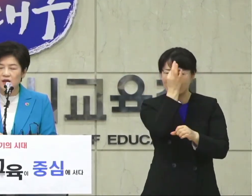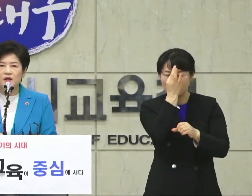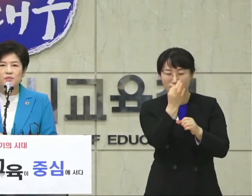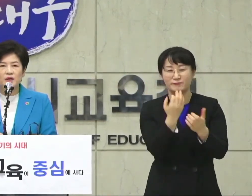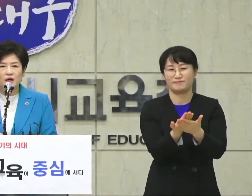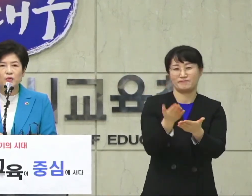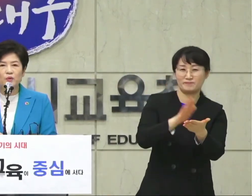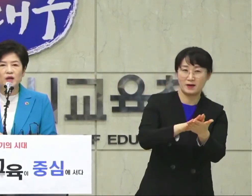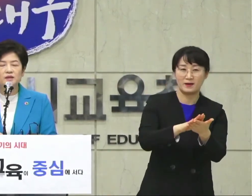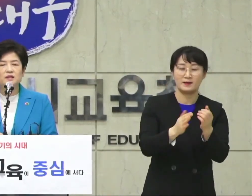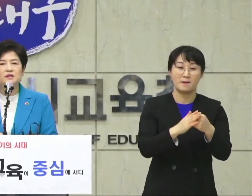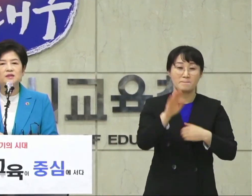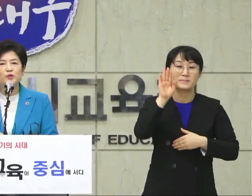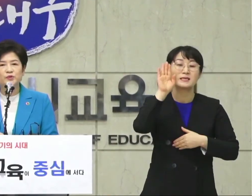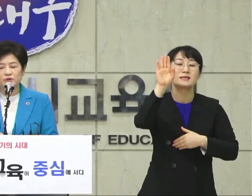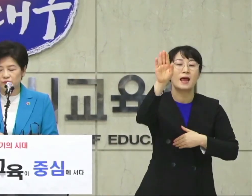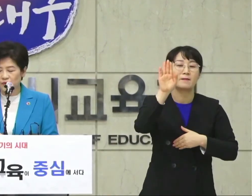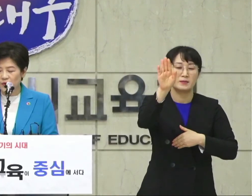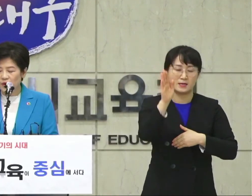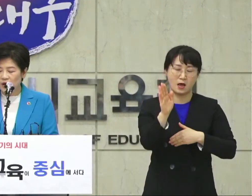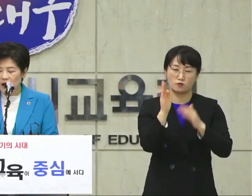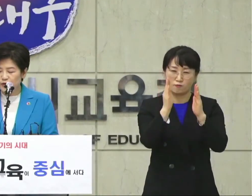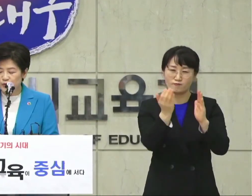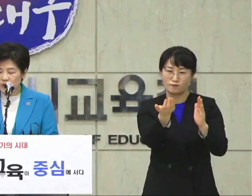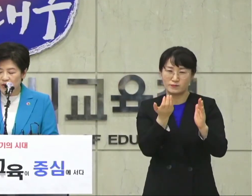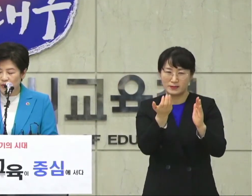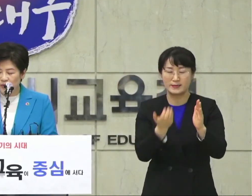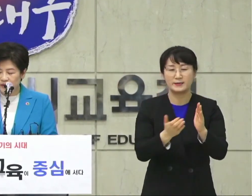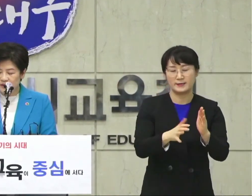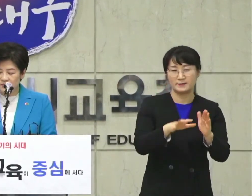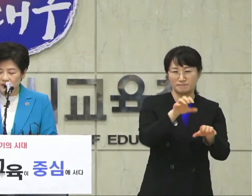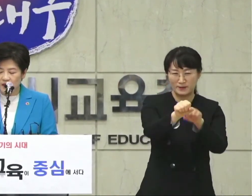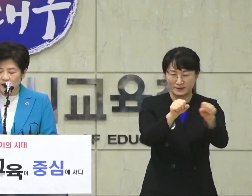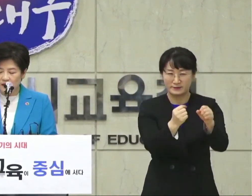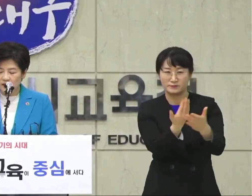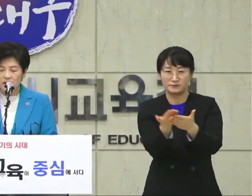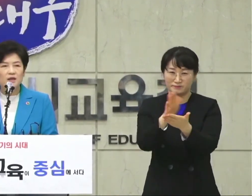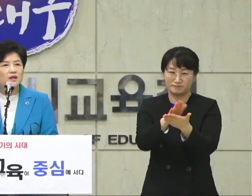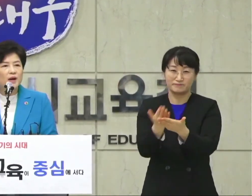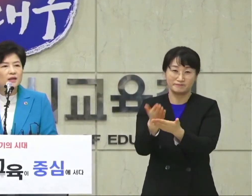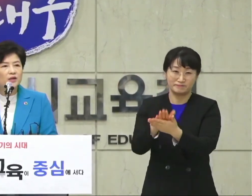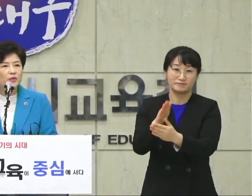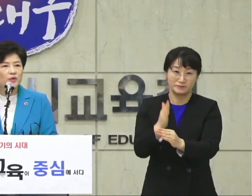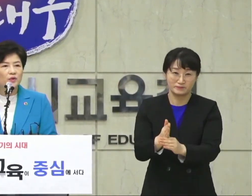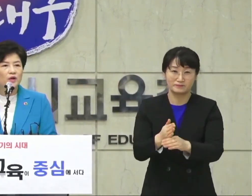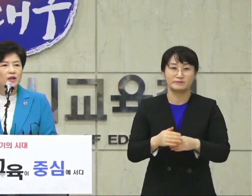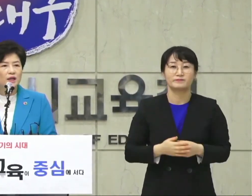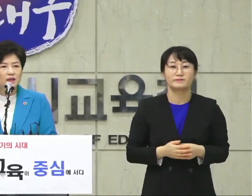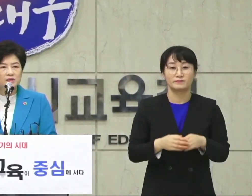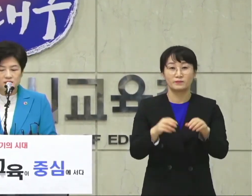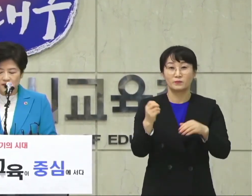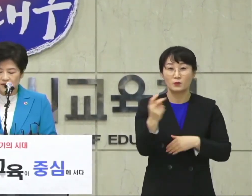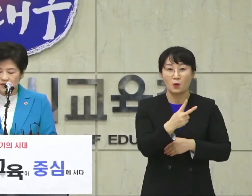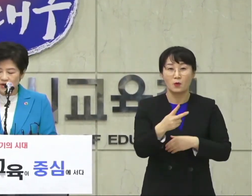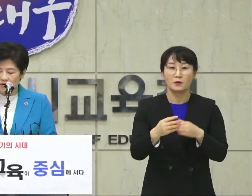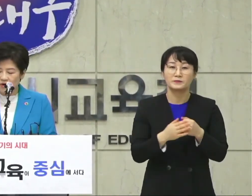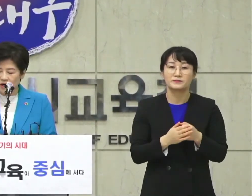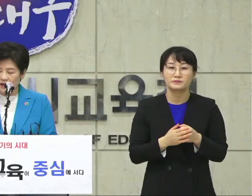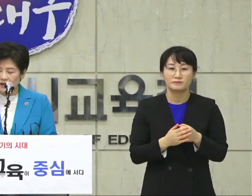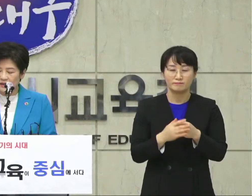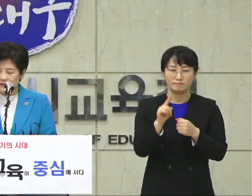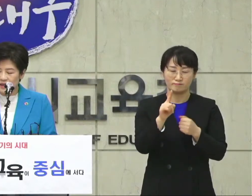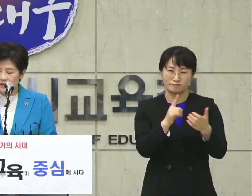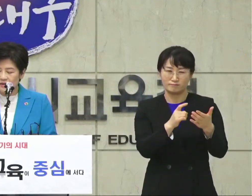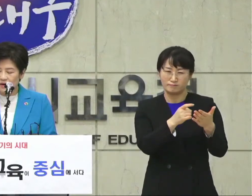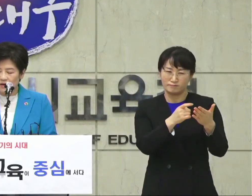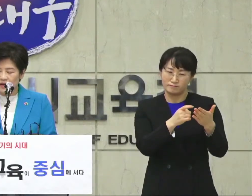구축하는 등 미래 공간을 지속적으로 확충하고 있습니다. 이 밖에도 에너지